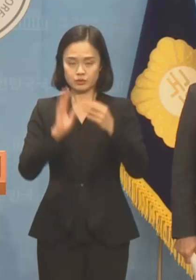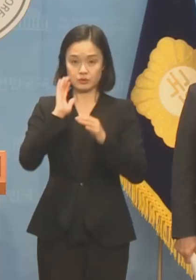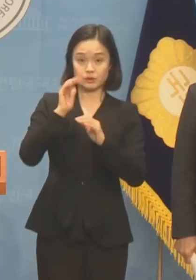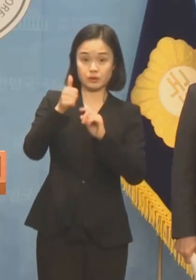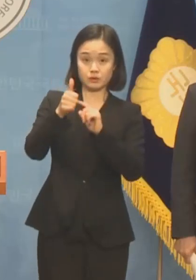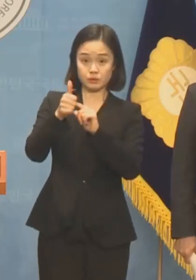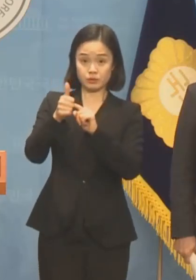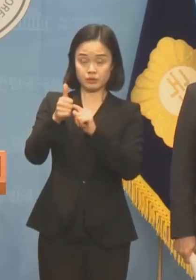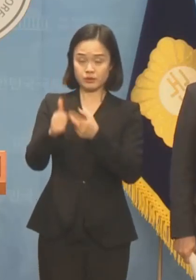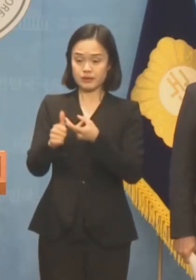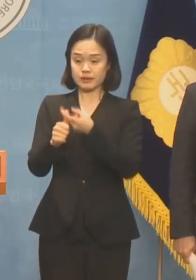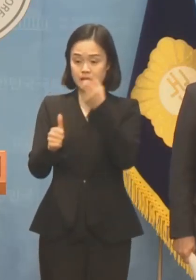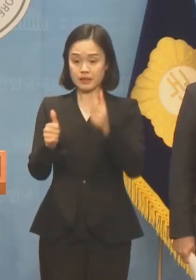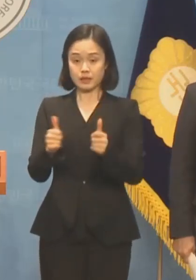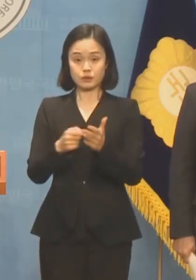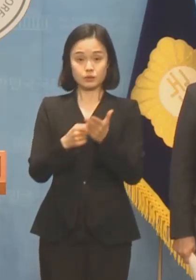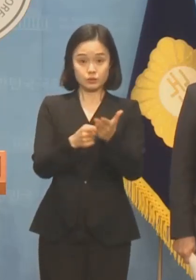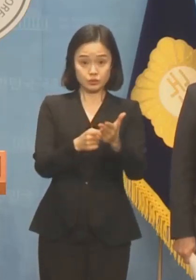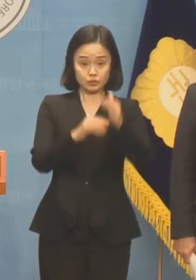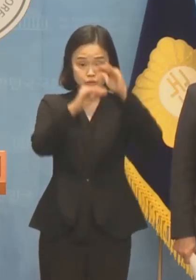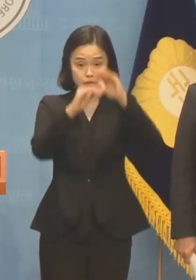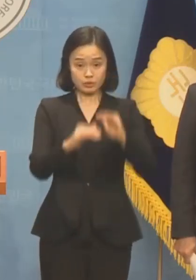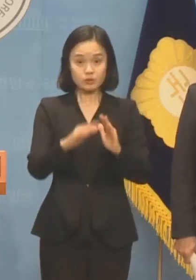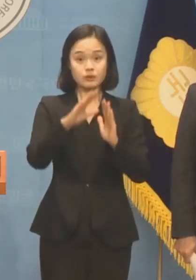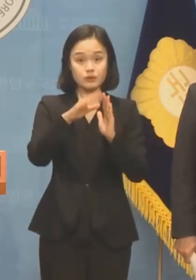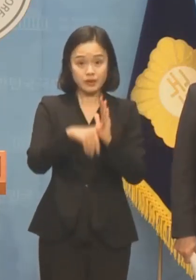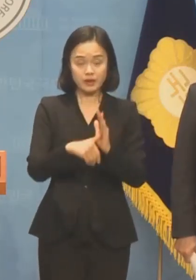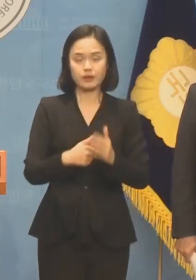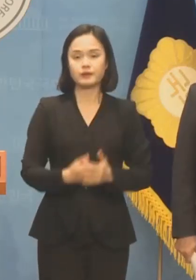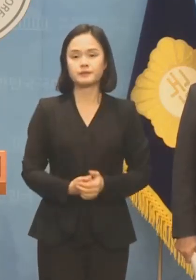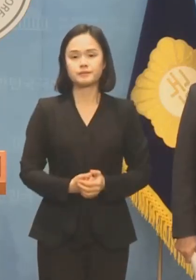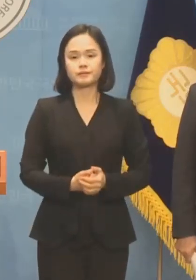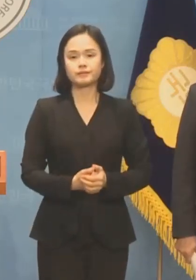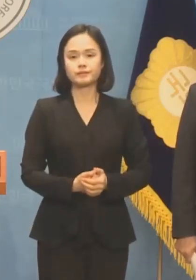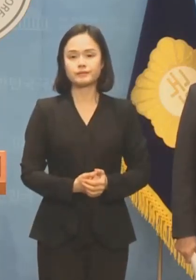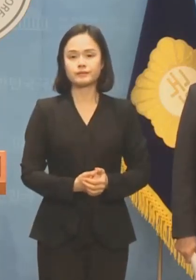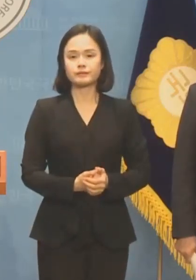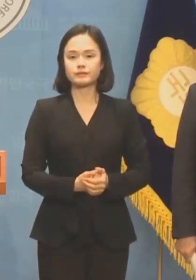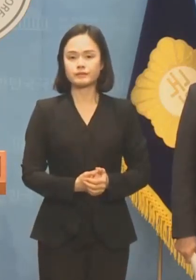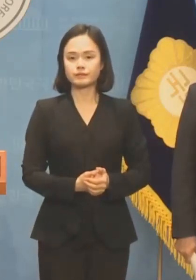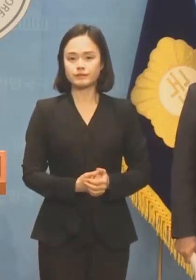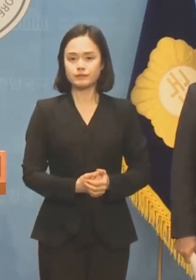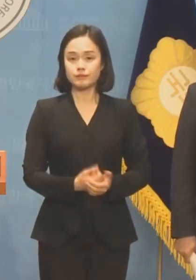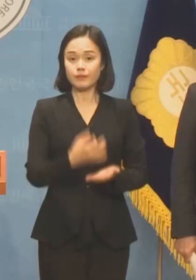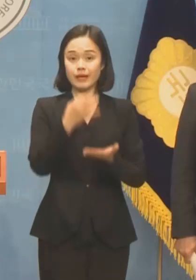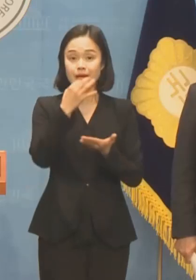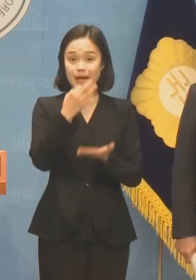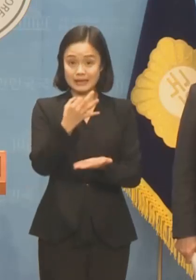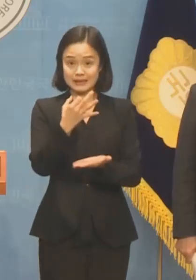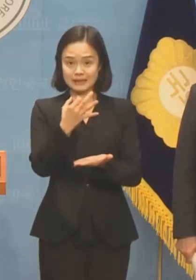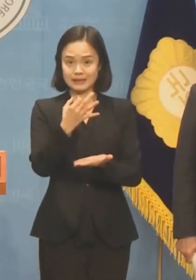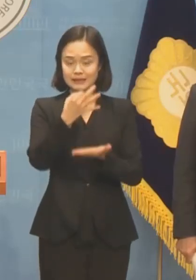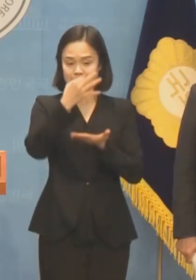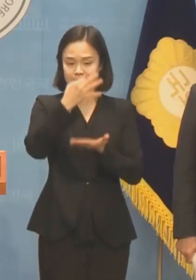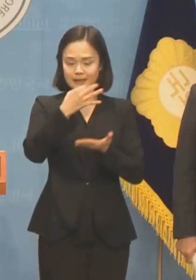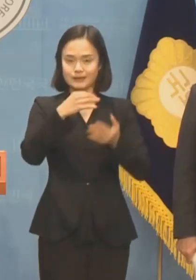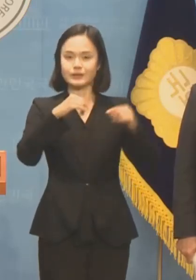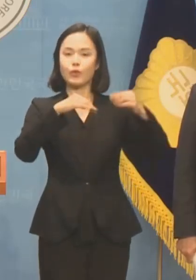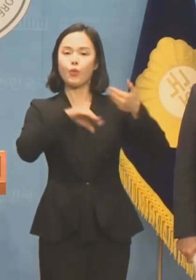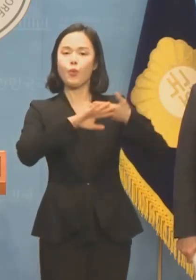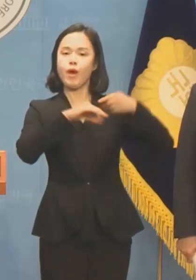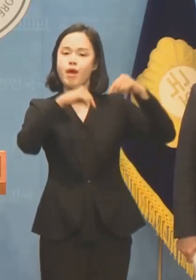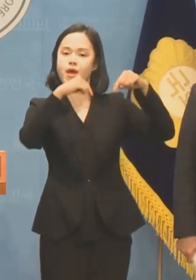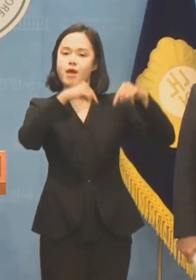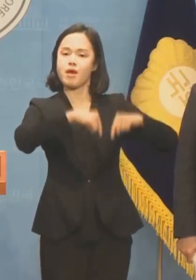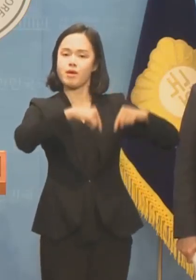탄핵 소추안에서 가치 외교라는 미명하에 지정학적 균형을 도외시한 채 북한과